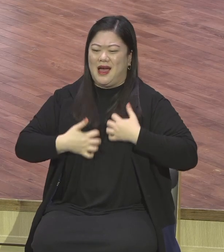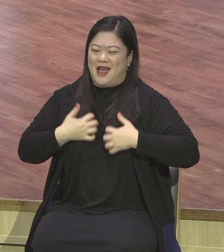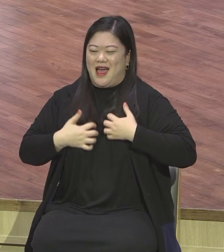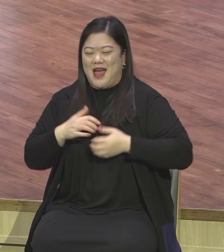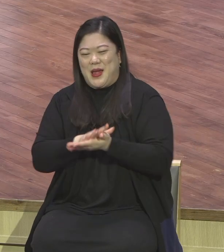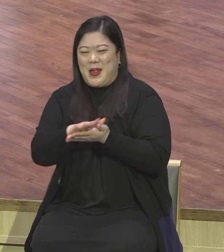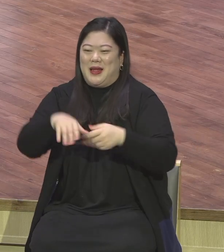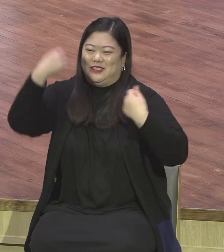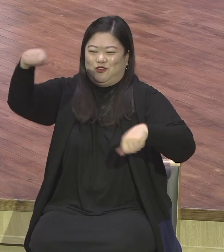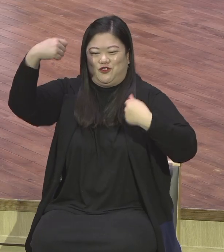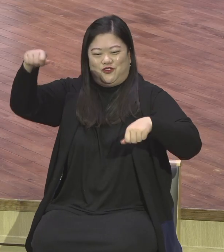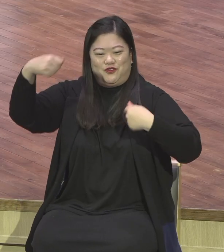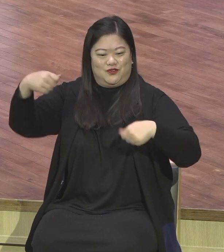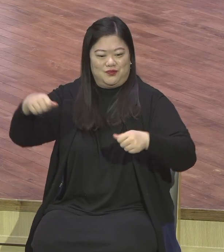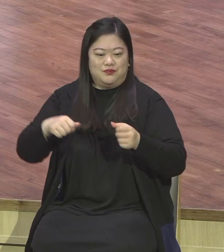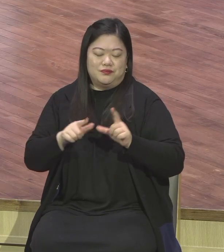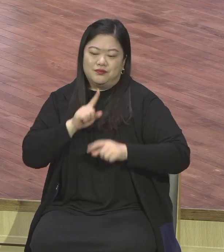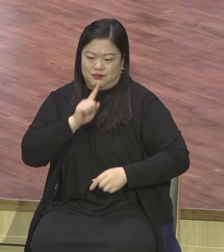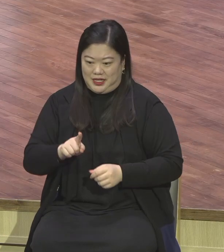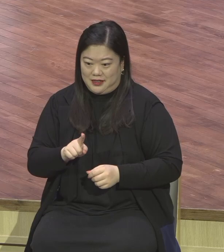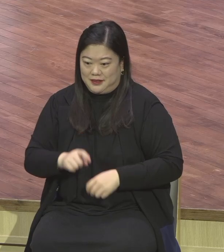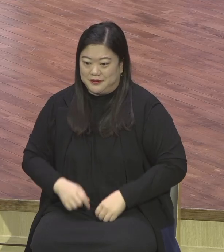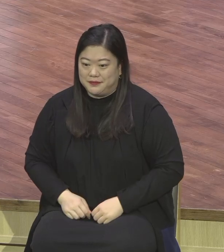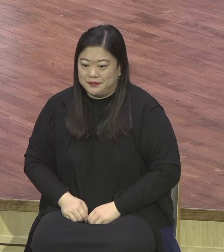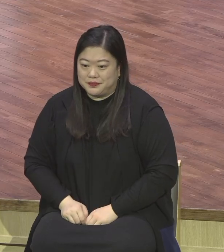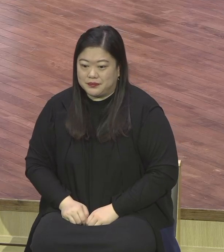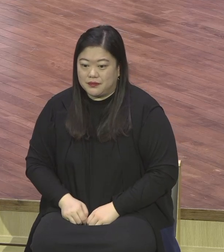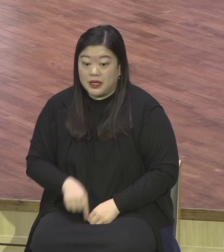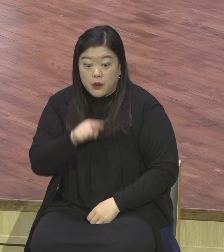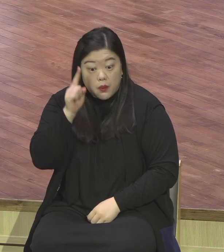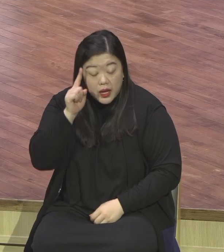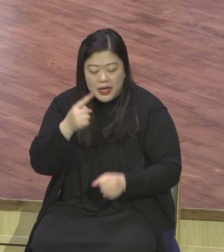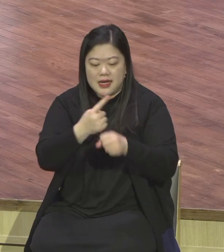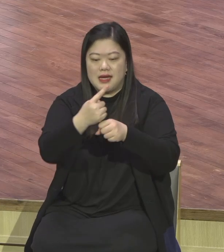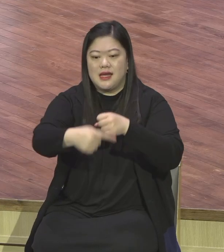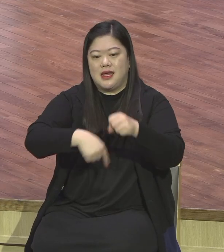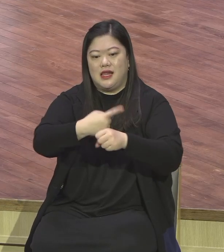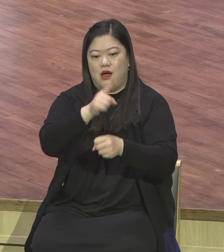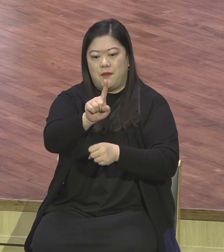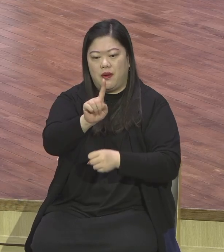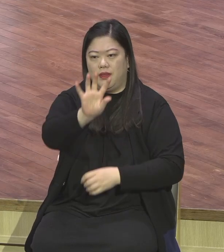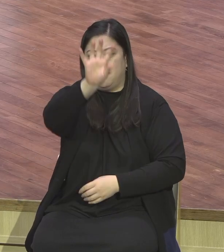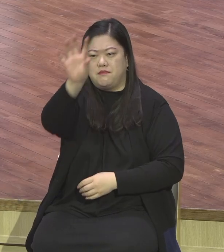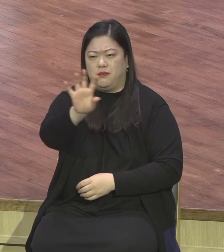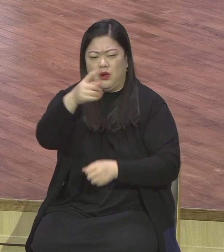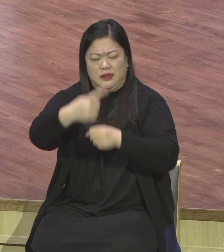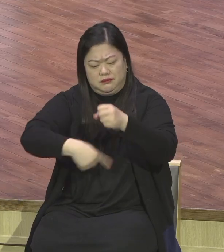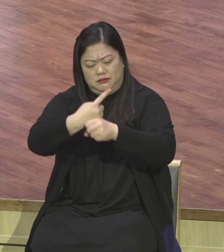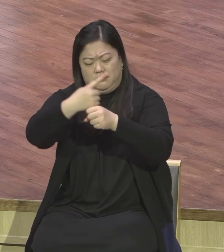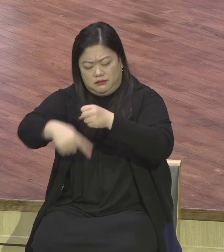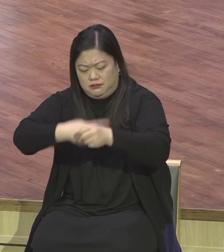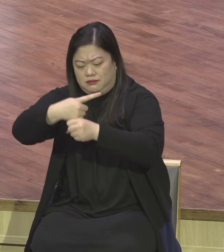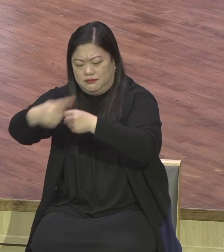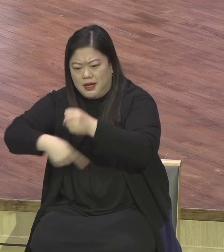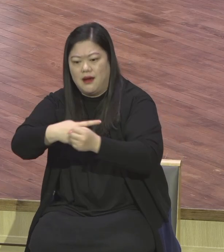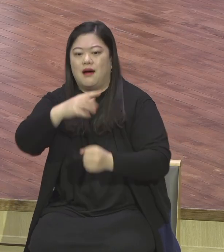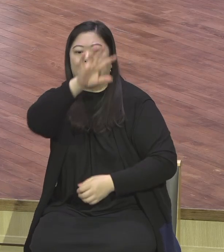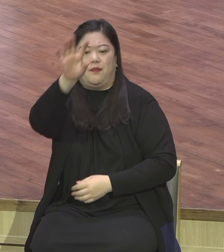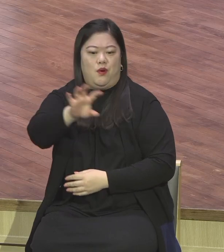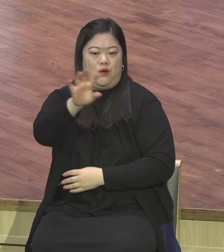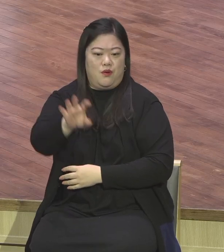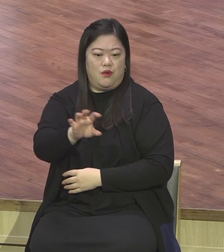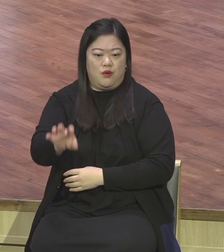1년을 주기로 순환하면서 축제의 성격을 그렇게 뜨고 있습니다